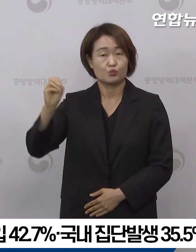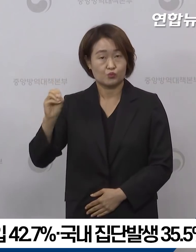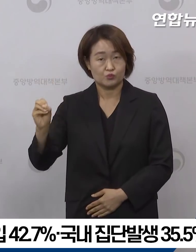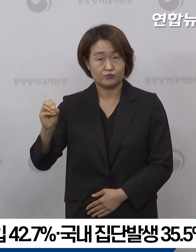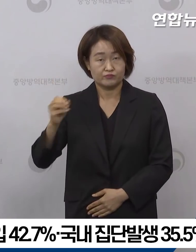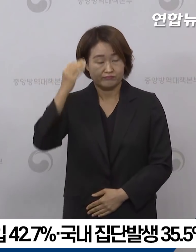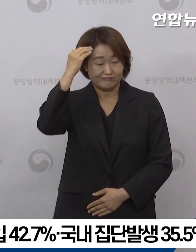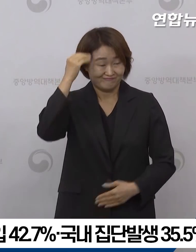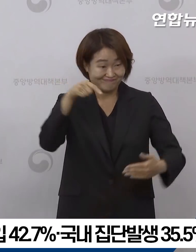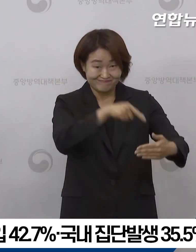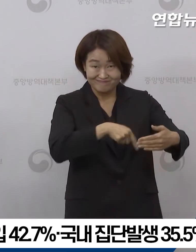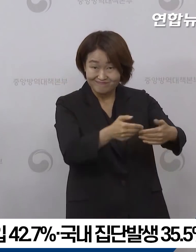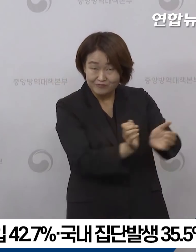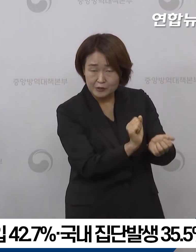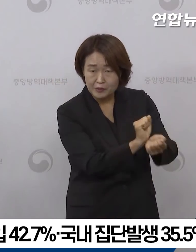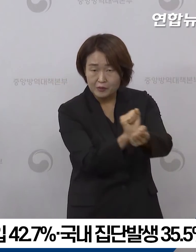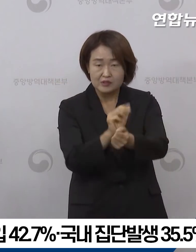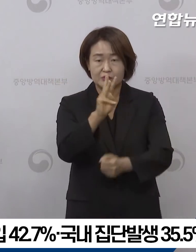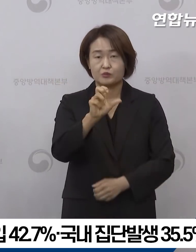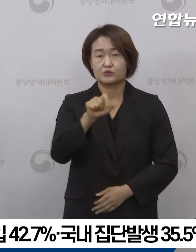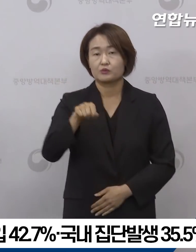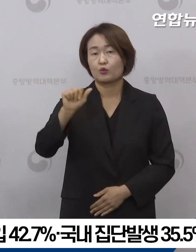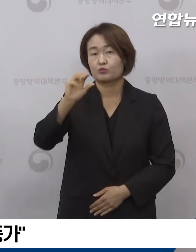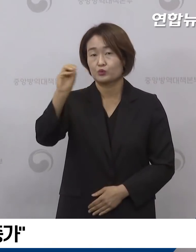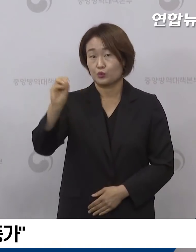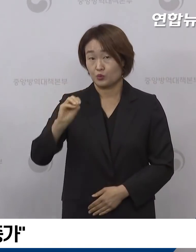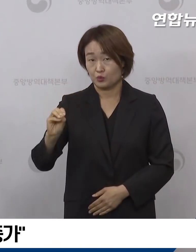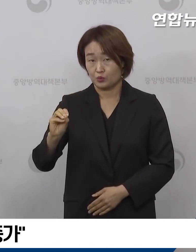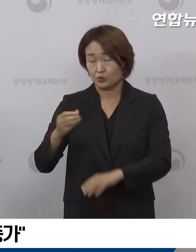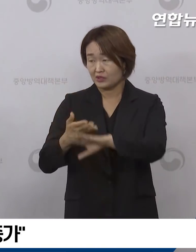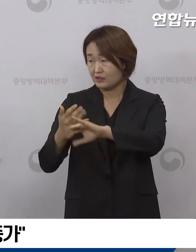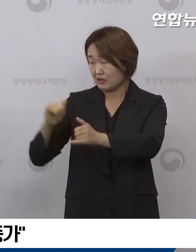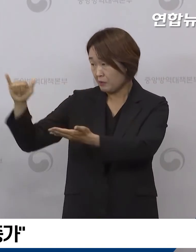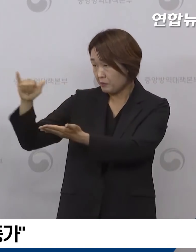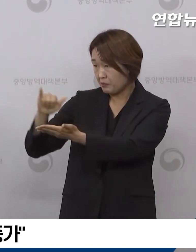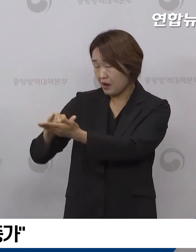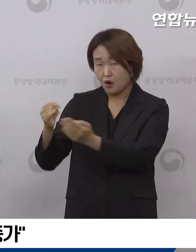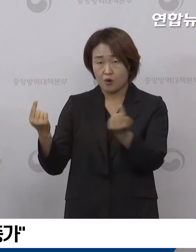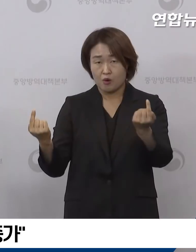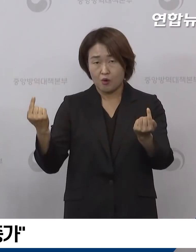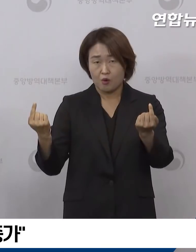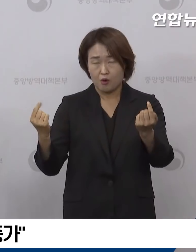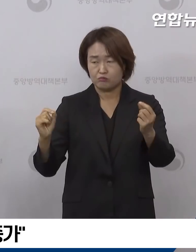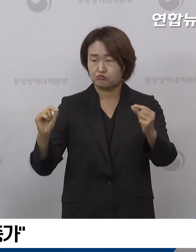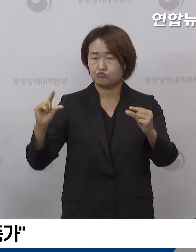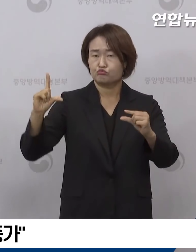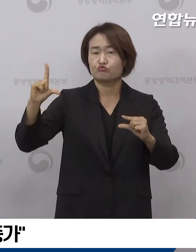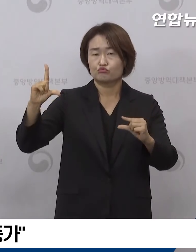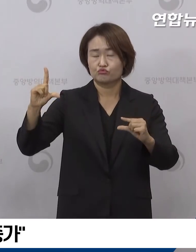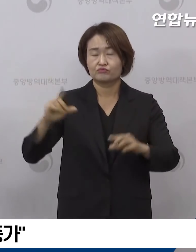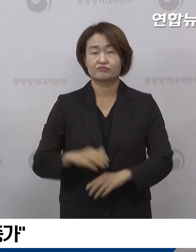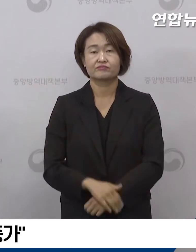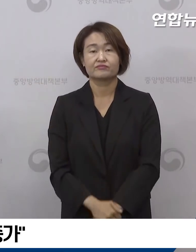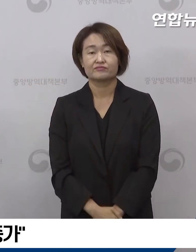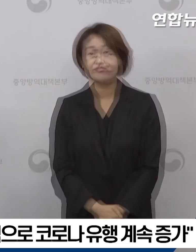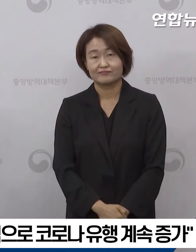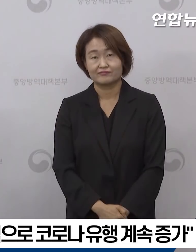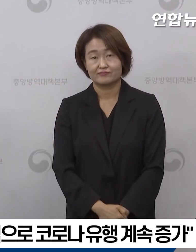42.7%였고, 국내 집단 발생은 35.5%로 해외 유입으로 인한 발생의 비중이 증가하였습니다.